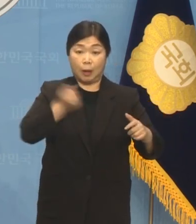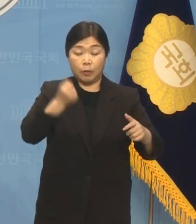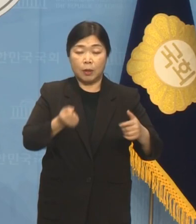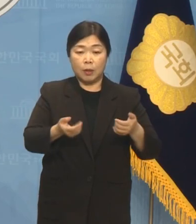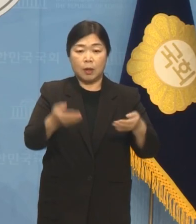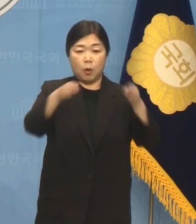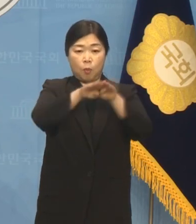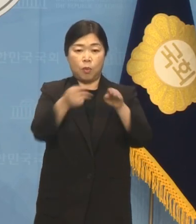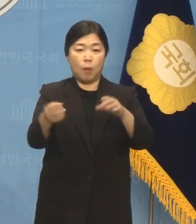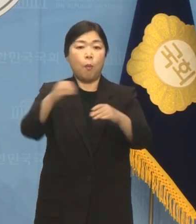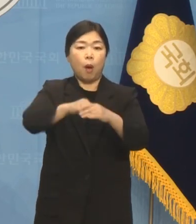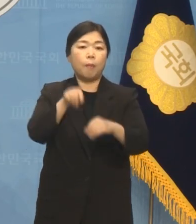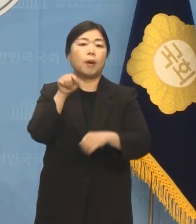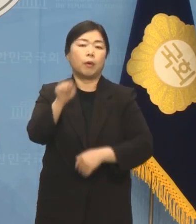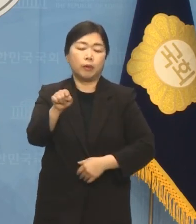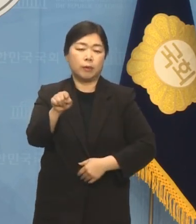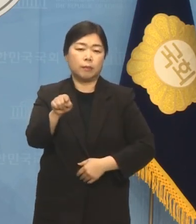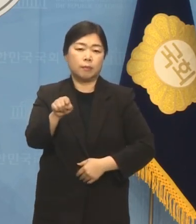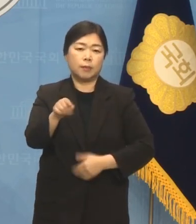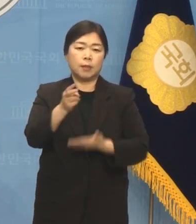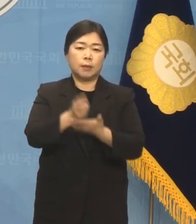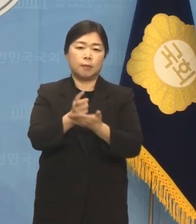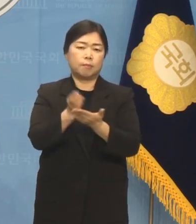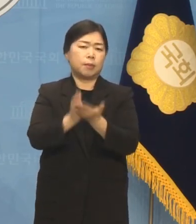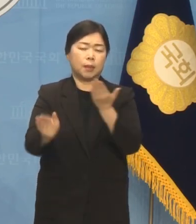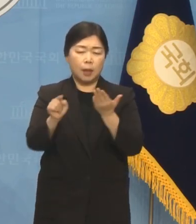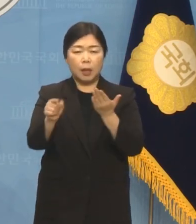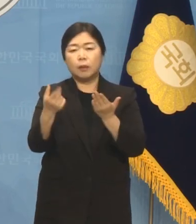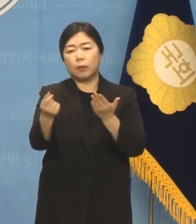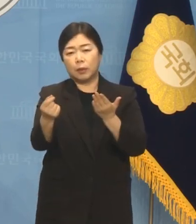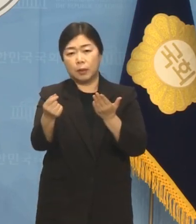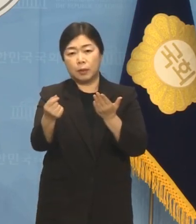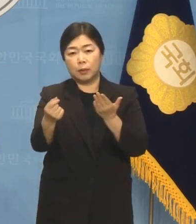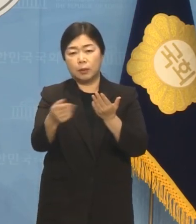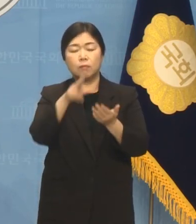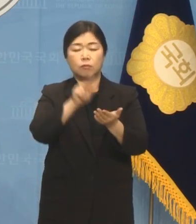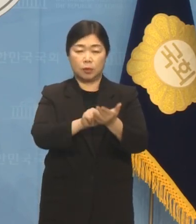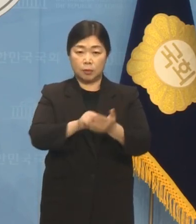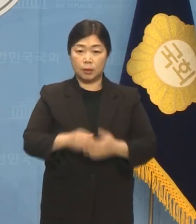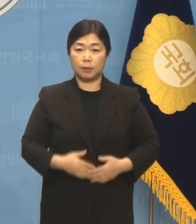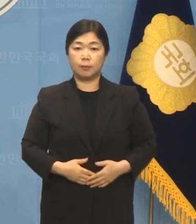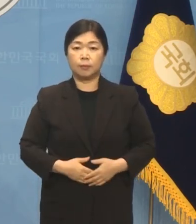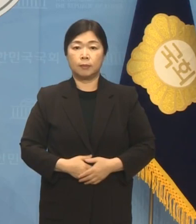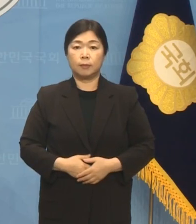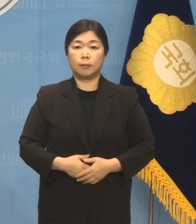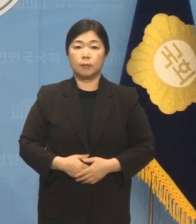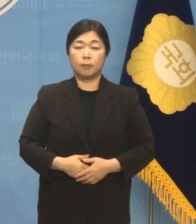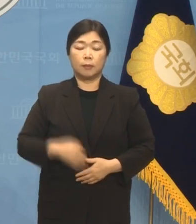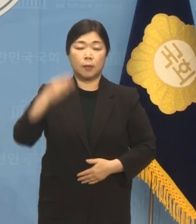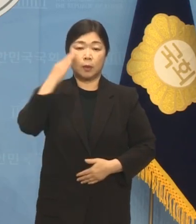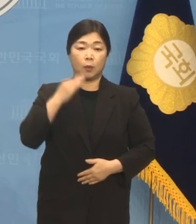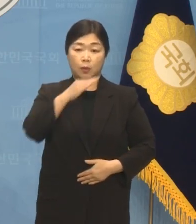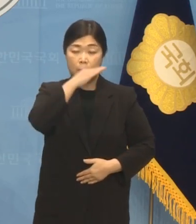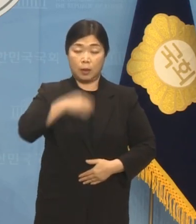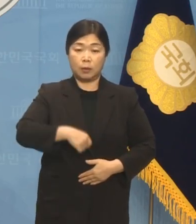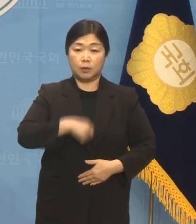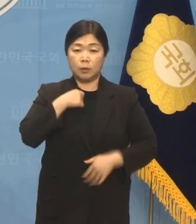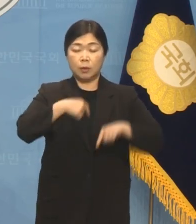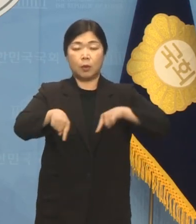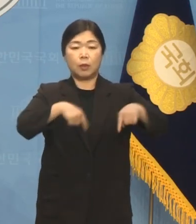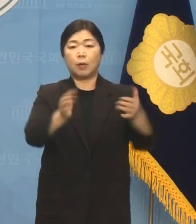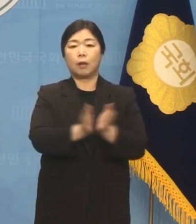구청장 스스로가 이해충돌 논란을 자초한 것과 다름없습니다. 녹색정의당 마포구